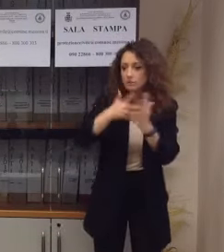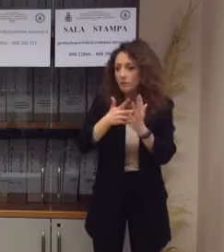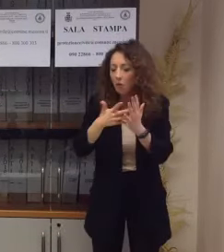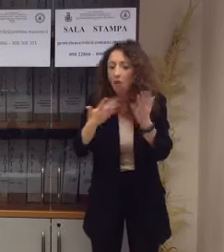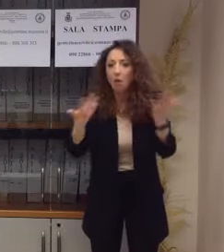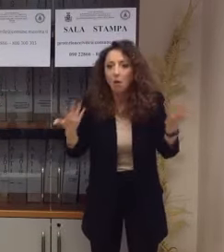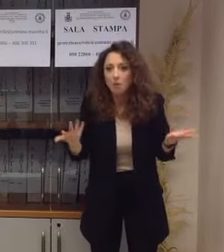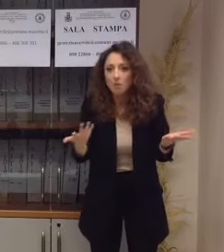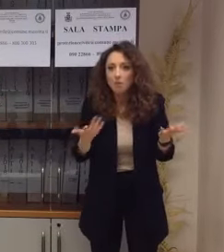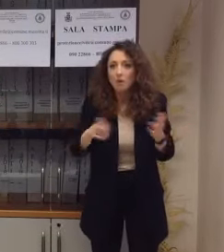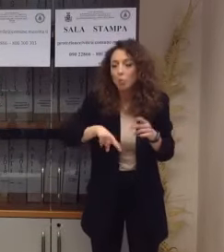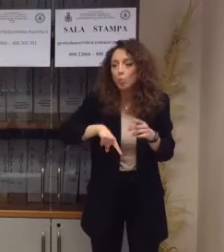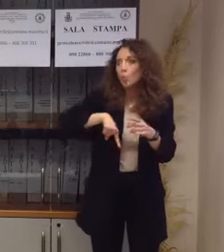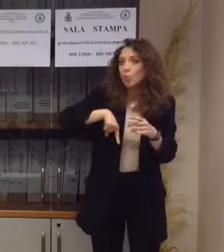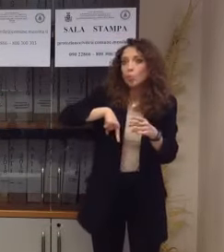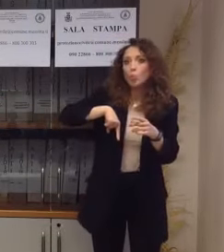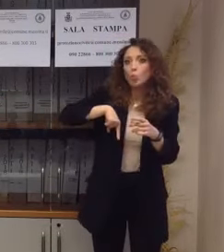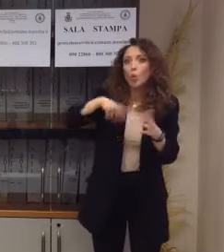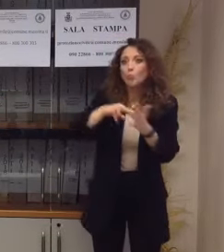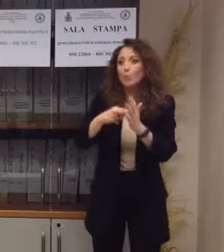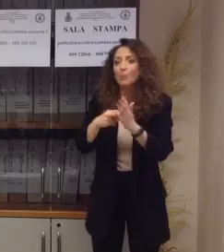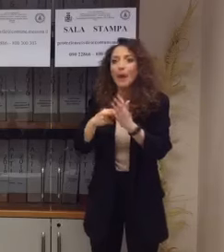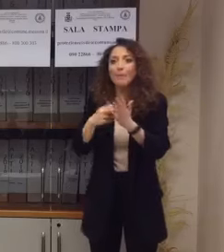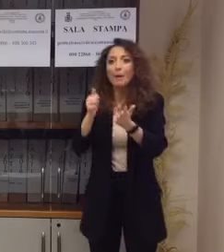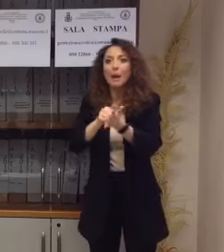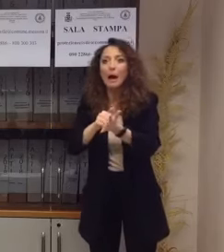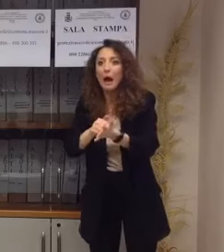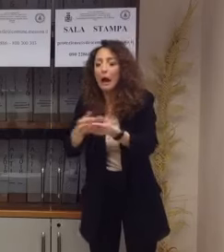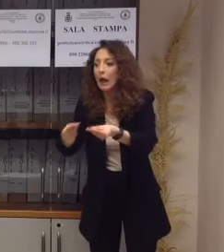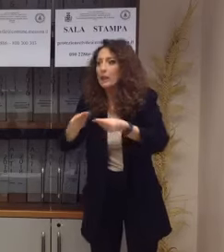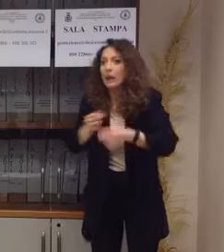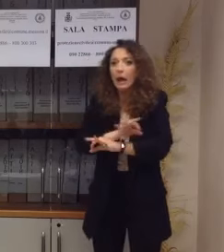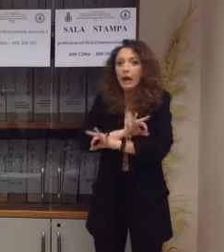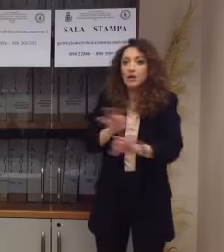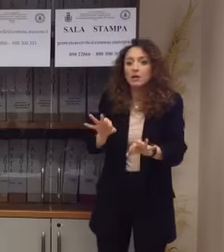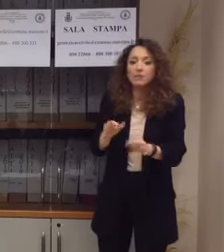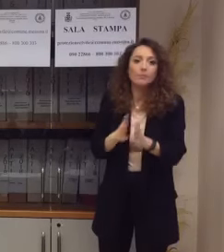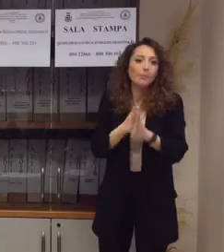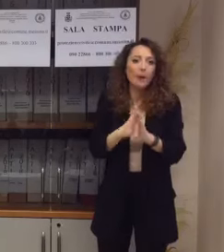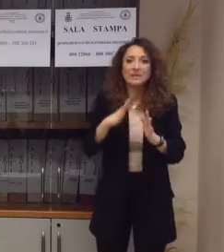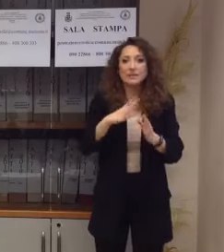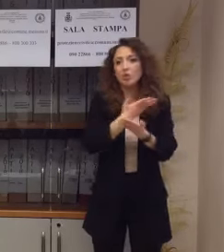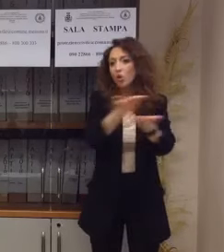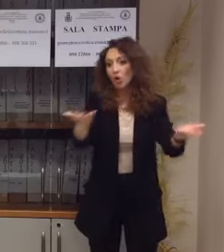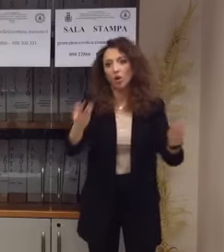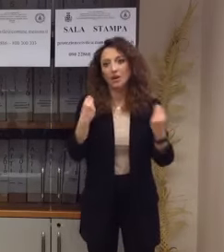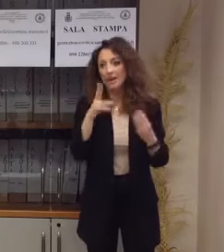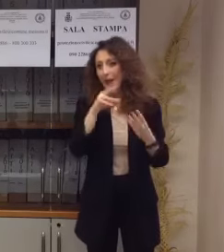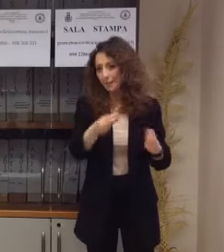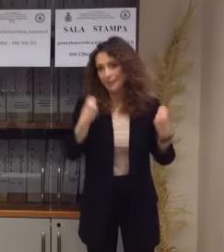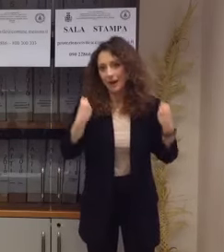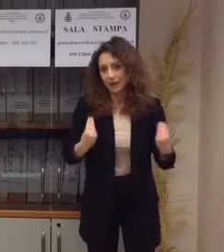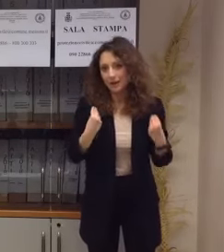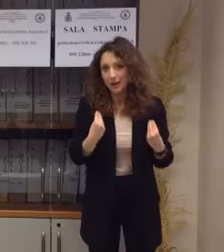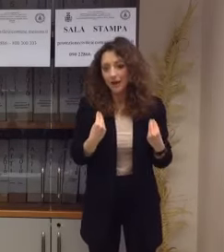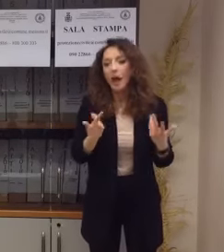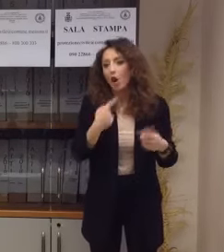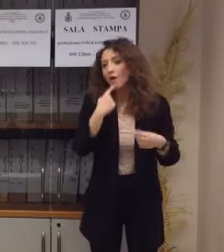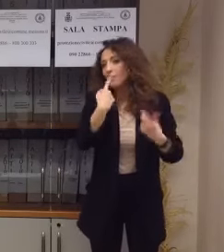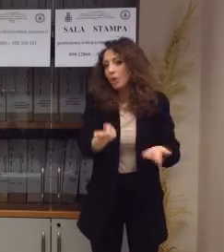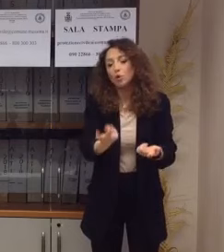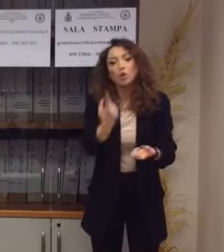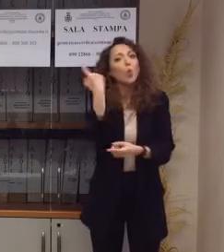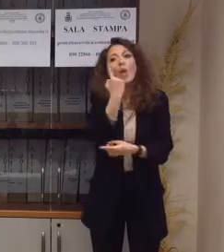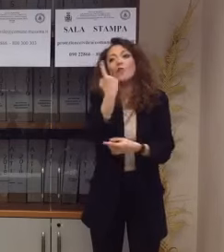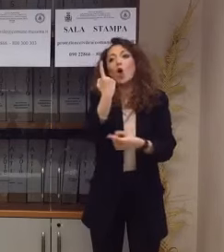la banca, non me lo danno. Ma signori miei, ma di che stiamo parlando? E allora lo vogliamo dire una volta per tutte quello che